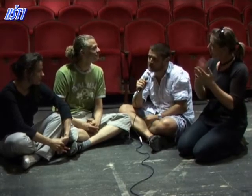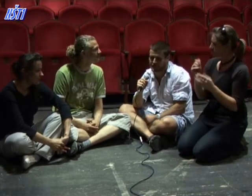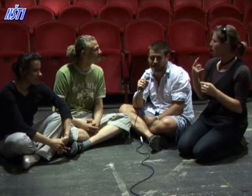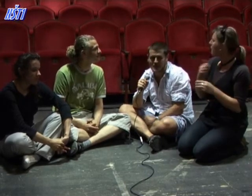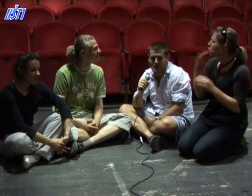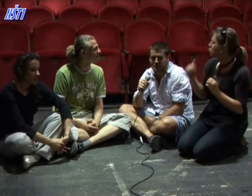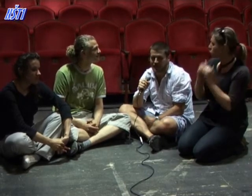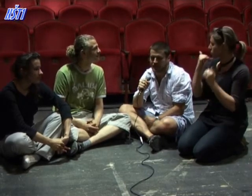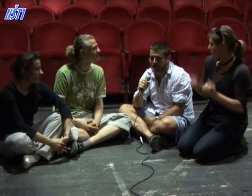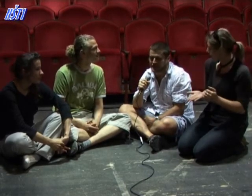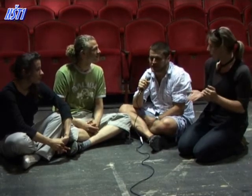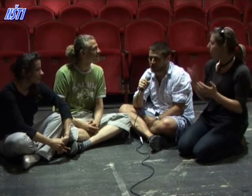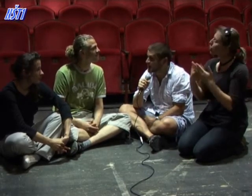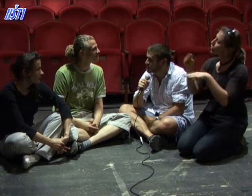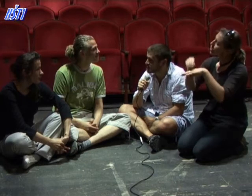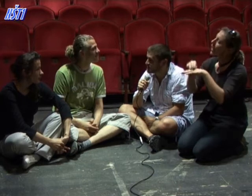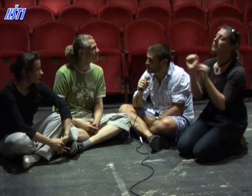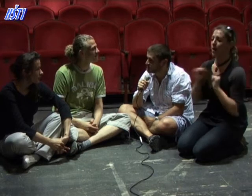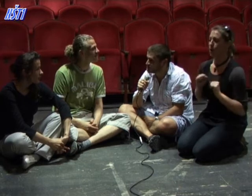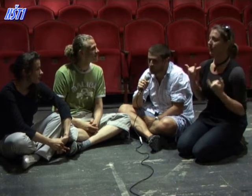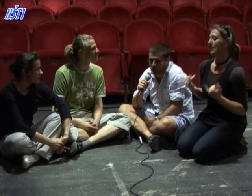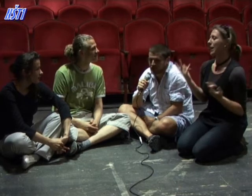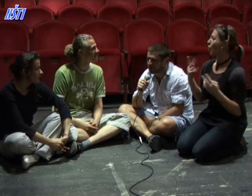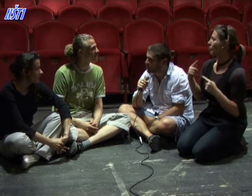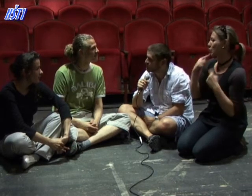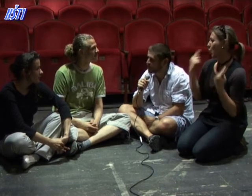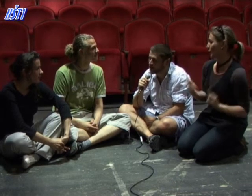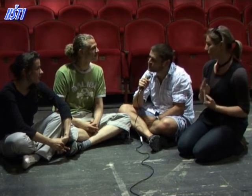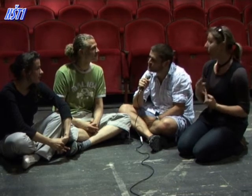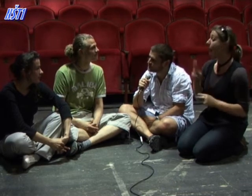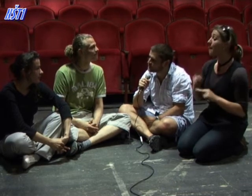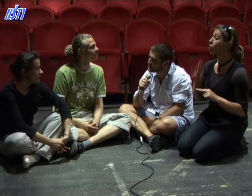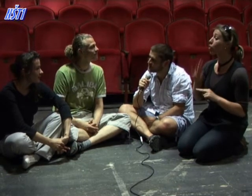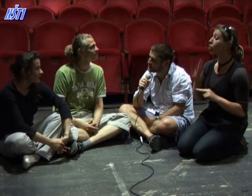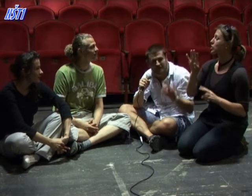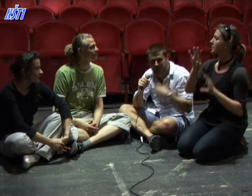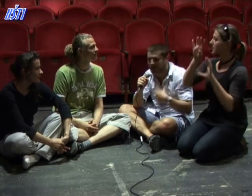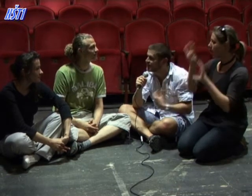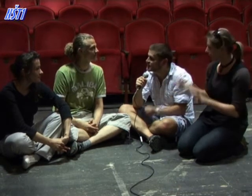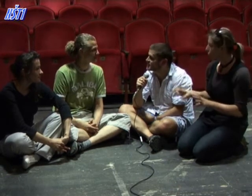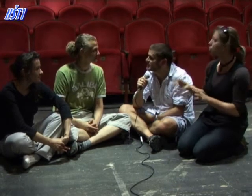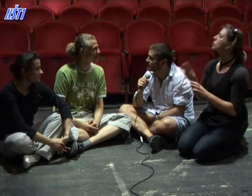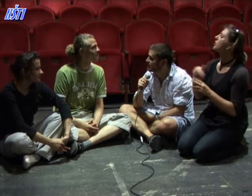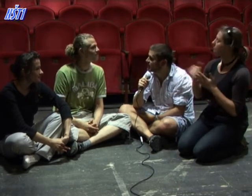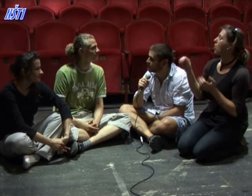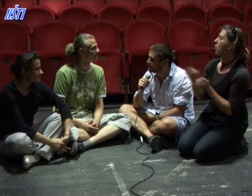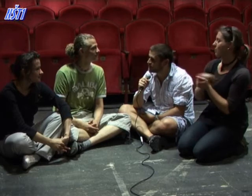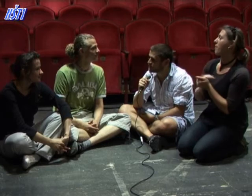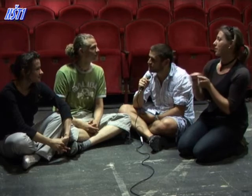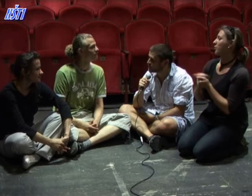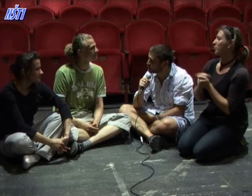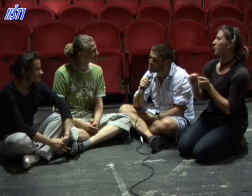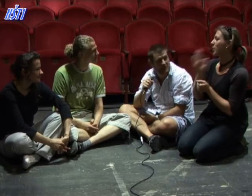na podobným představení. Takže od září bude na repertoáru divadla střídavě